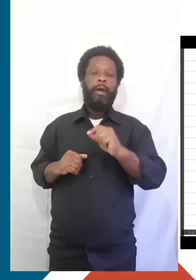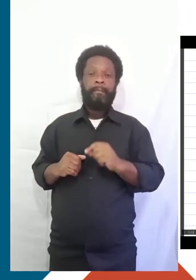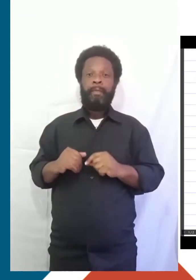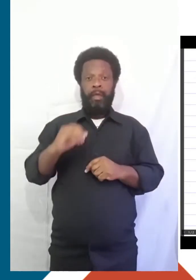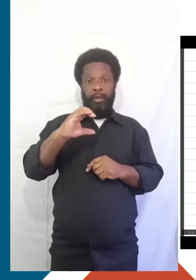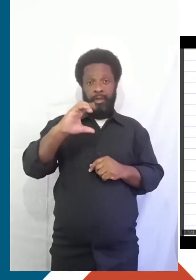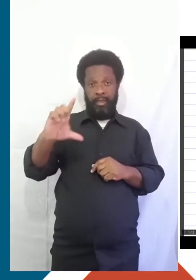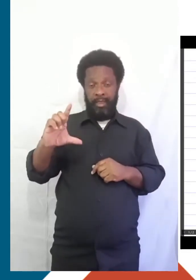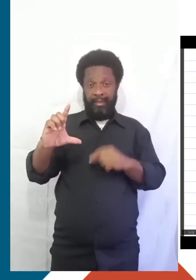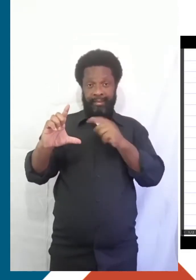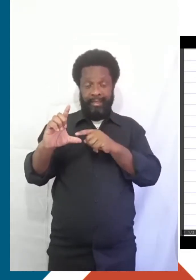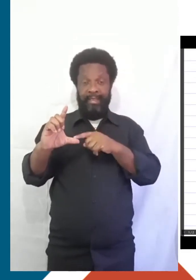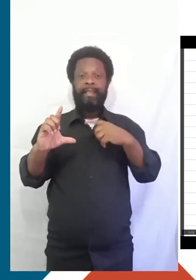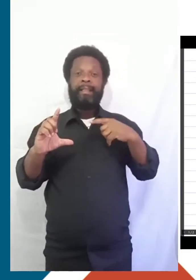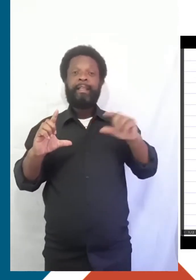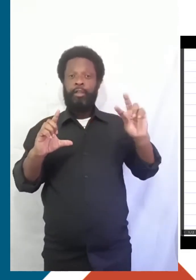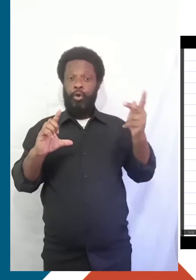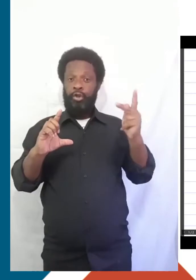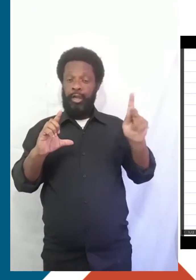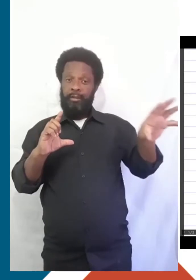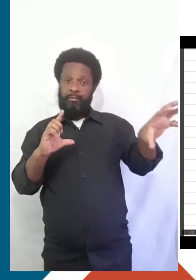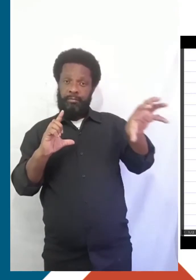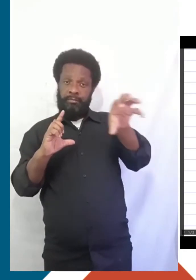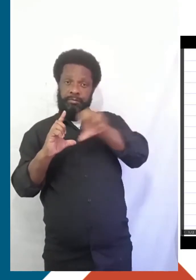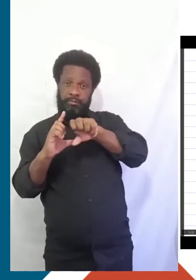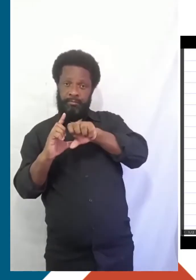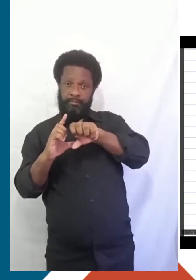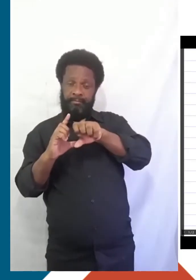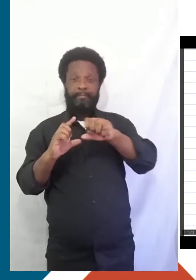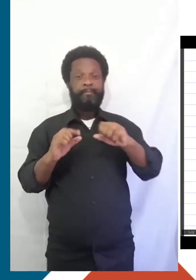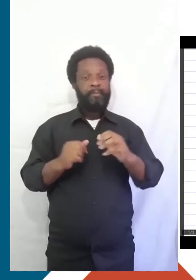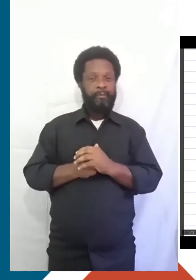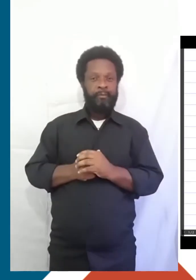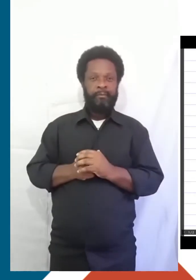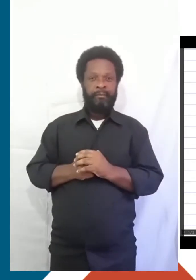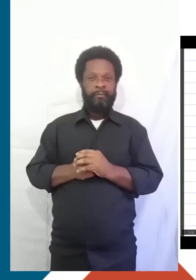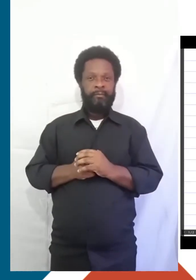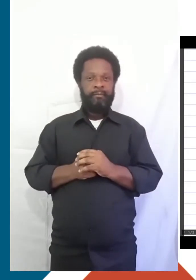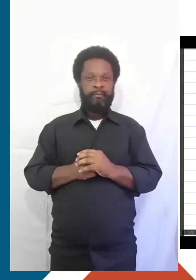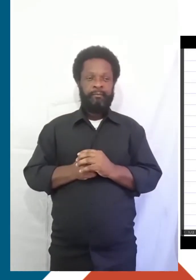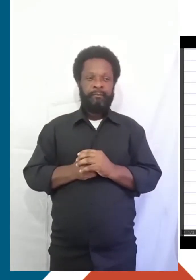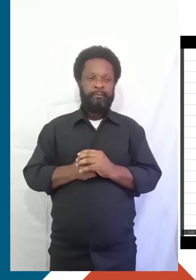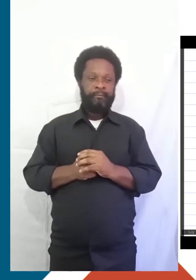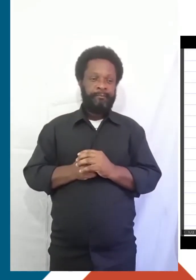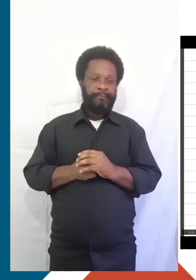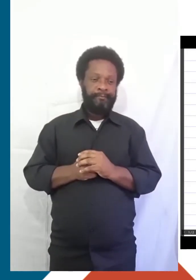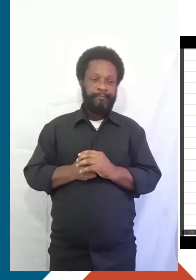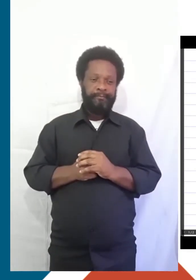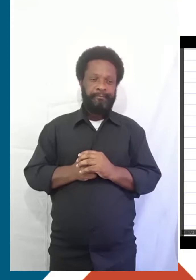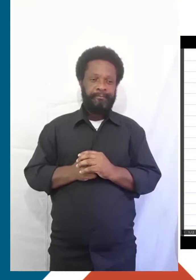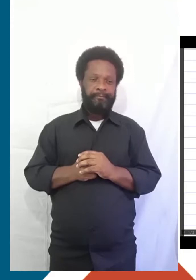Significa que o cloro desse HCl vai atrair o hidrogênio do outro